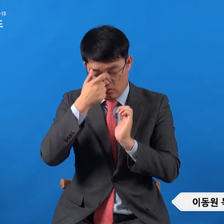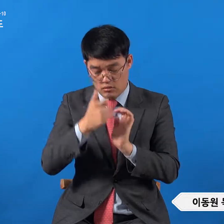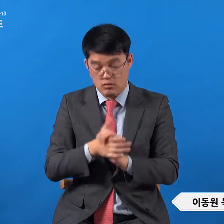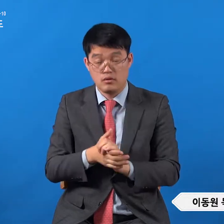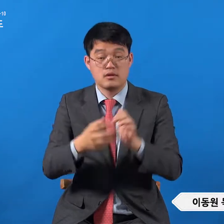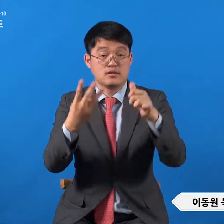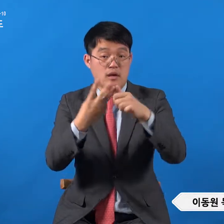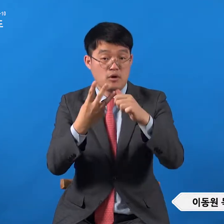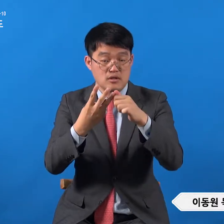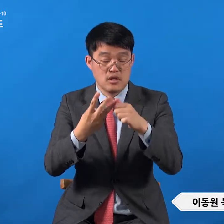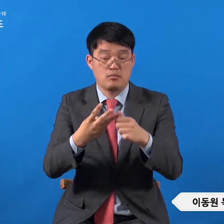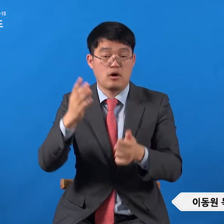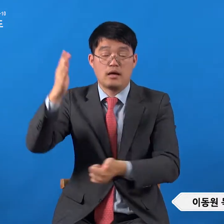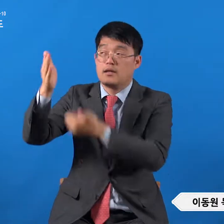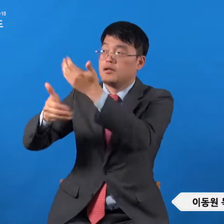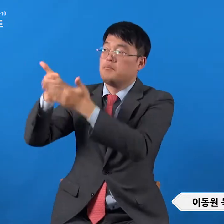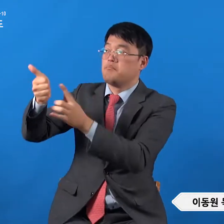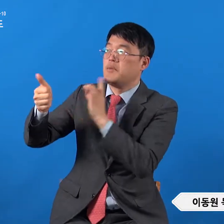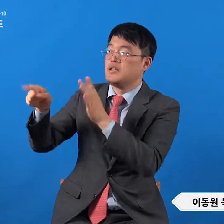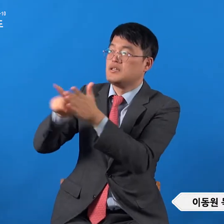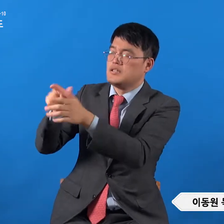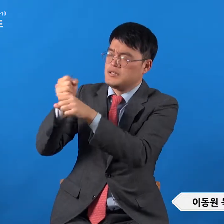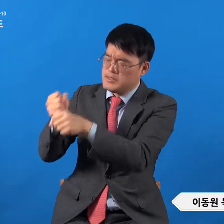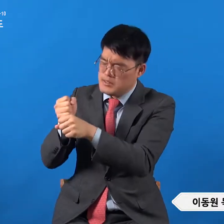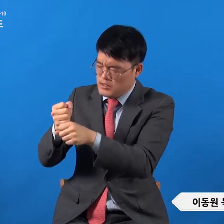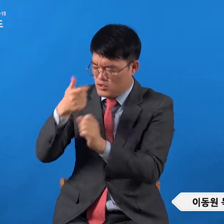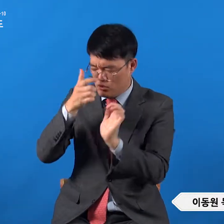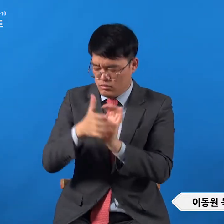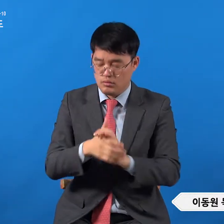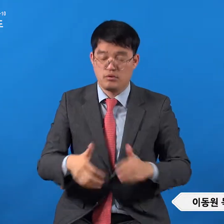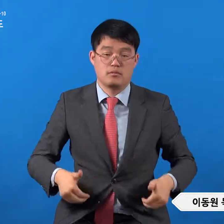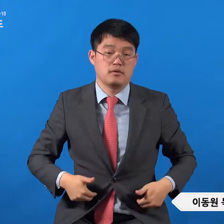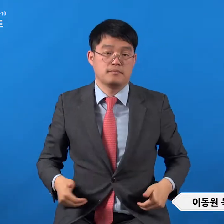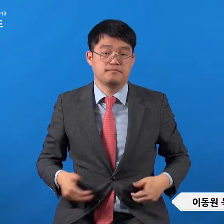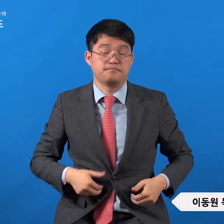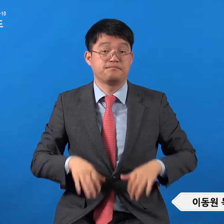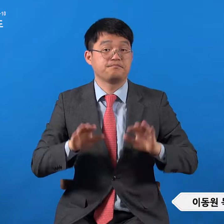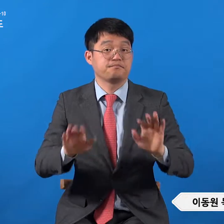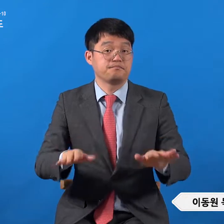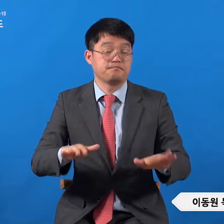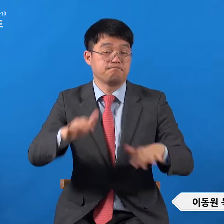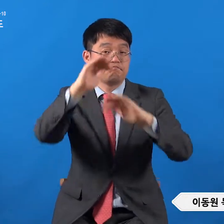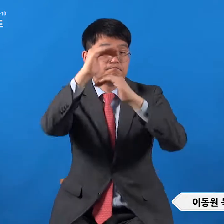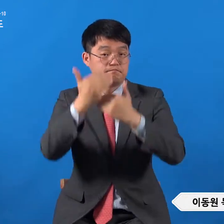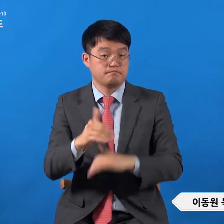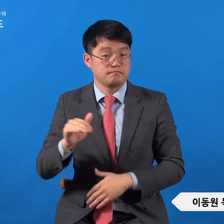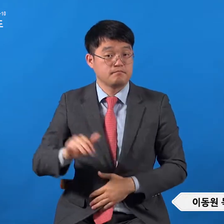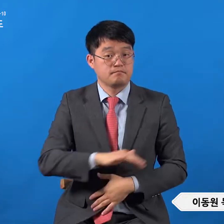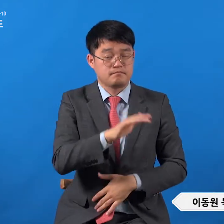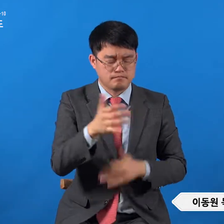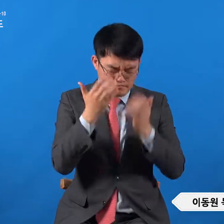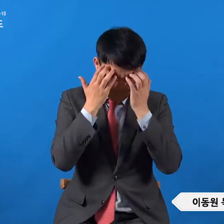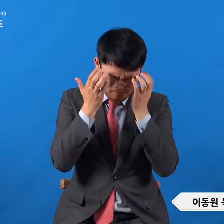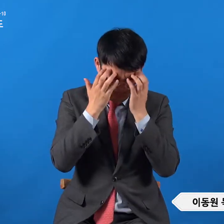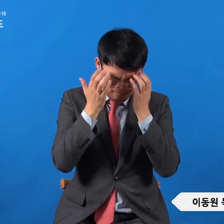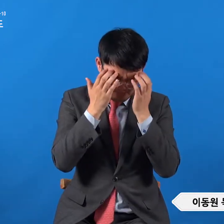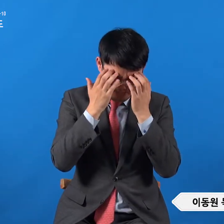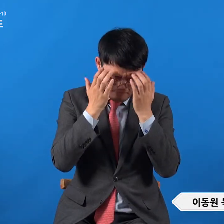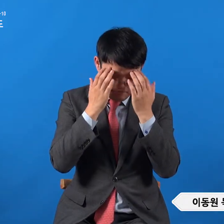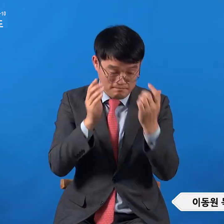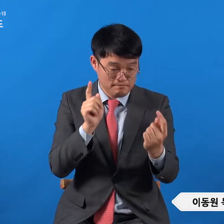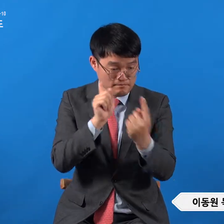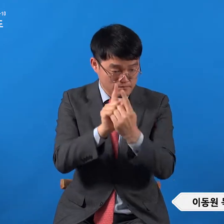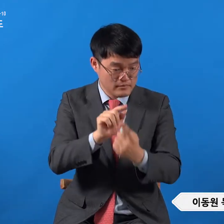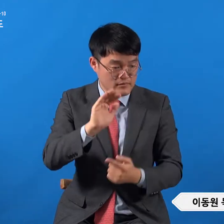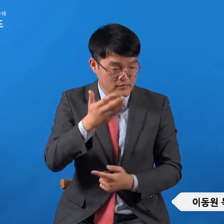번째는 하나님만 의지하게 되도록 기도해야 합니다. 오늘의 본문은 우리가 환난 중에서 해야 할 한 가지